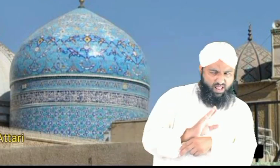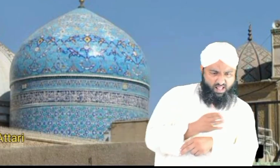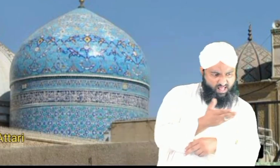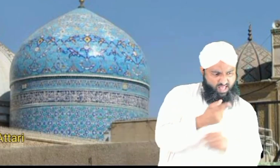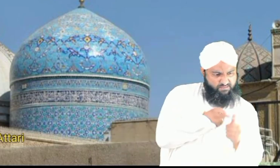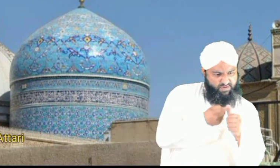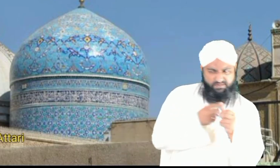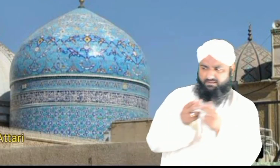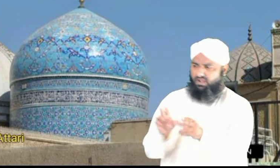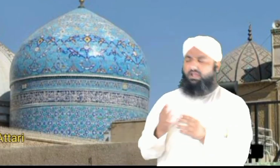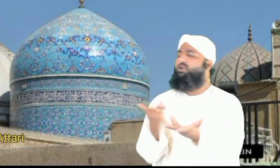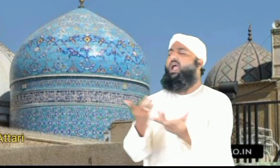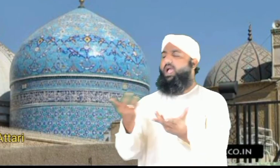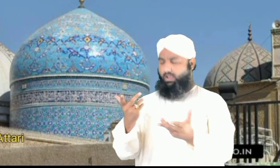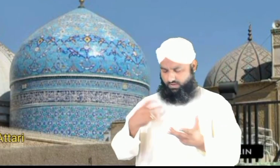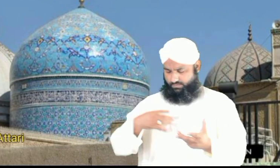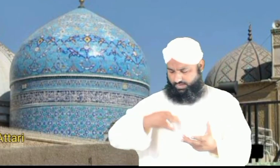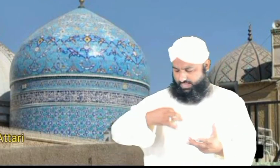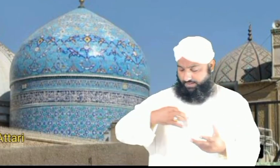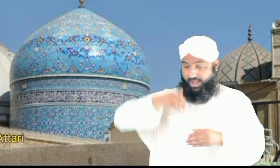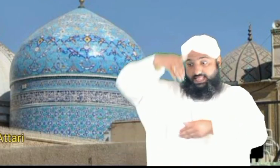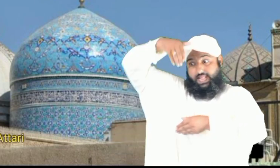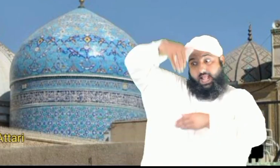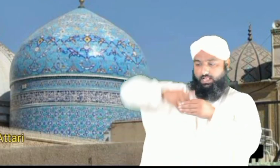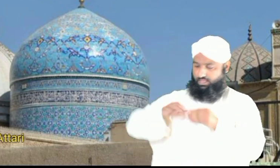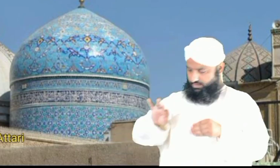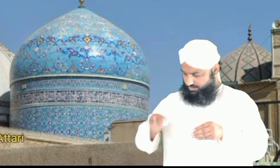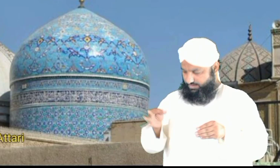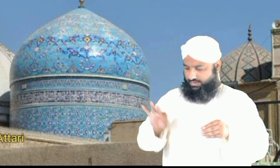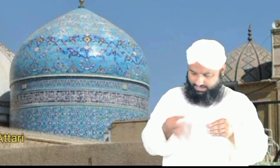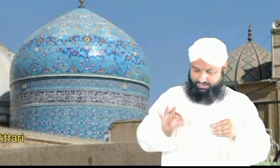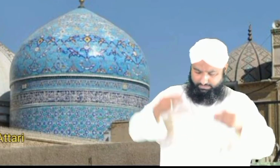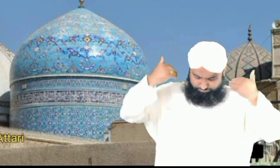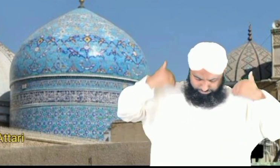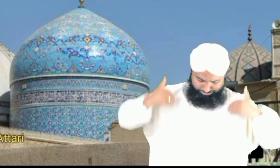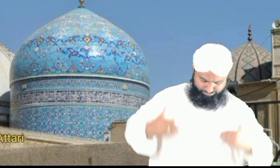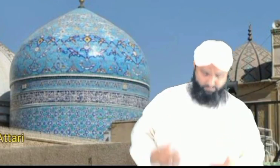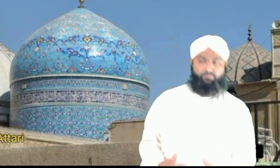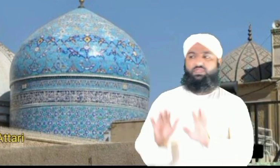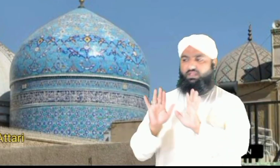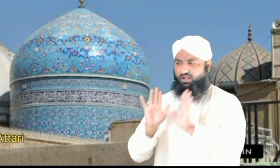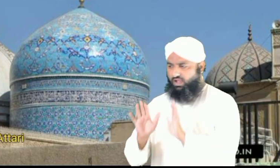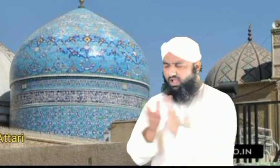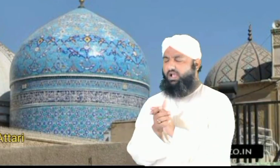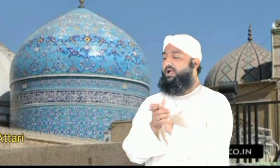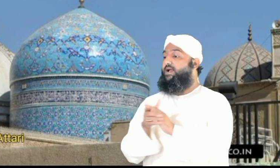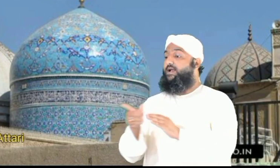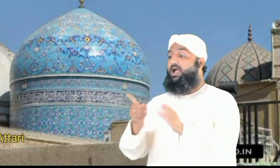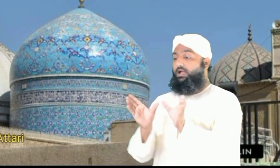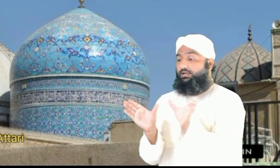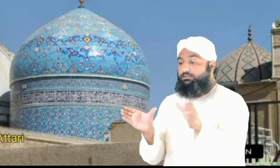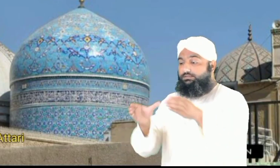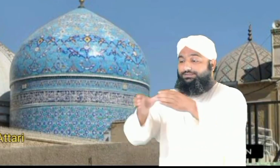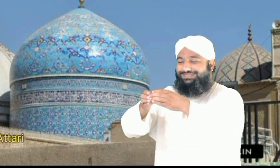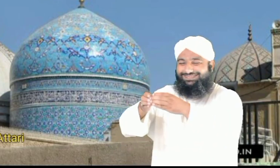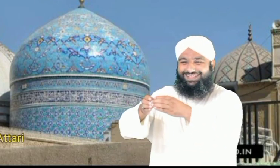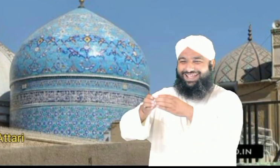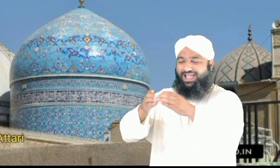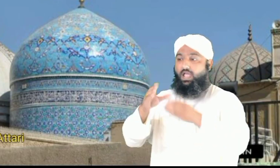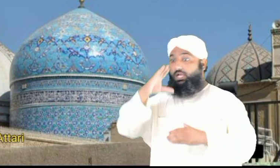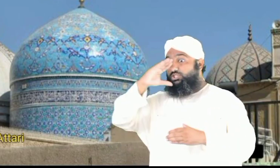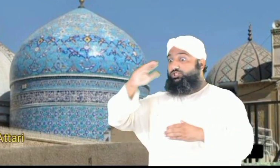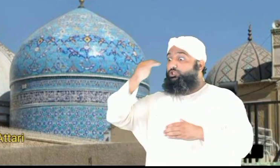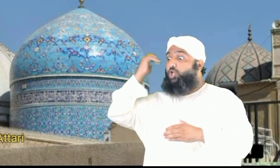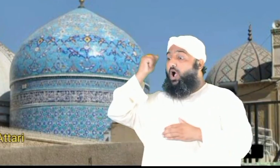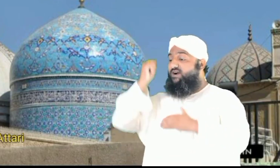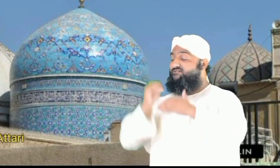ہیں۔ وہ جو ڈاکوؤں کا ایک کارکن تھا یا اس رہزن گروپ کا ایک ممبر تھا، وہ اپنے سردار کے